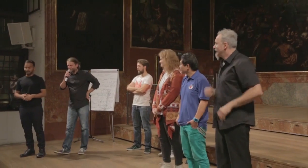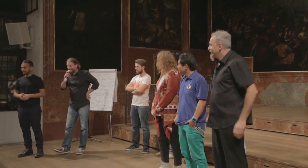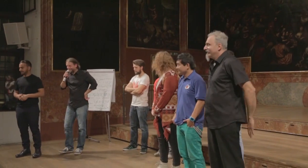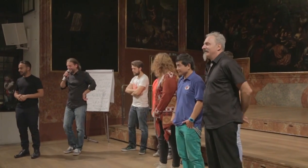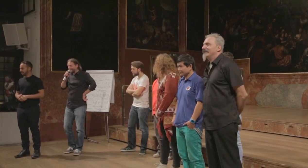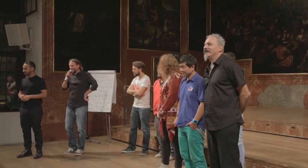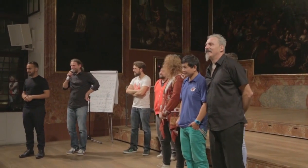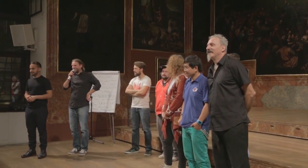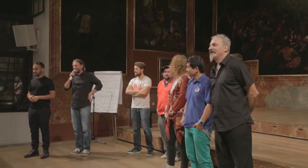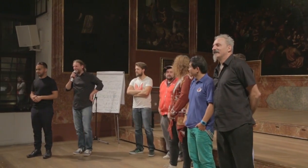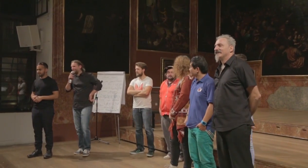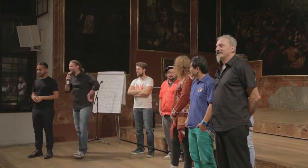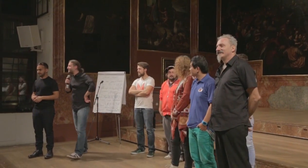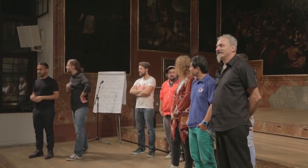Vielen Dank.